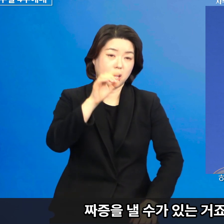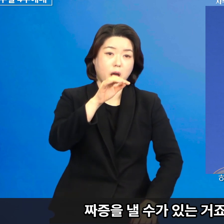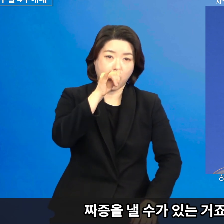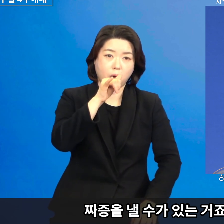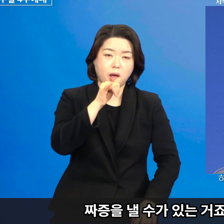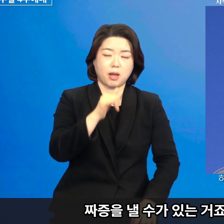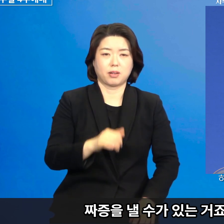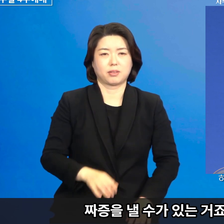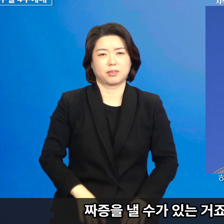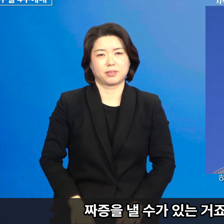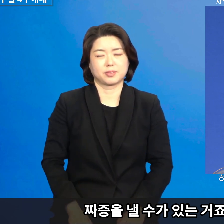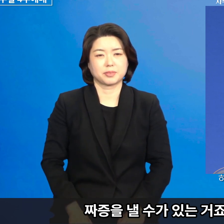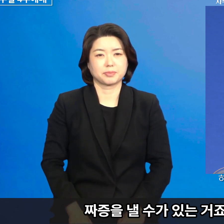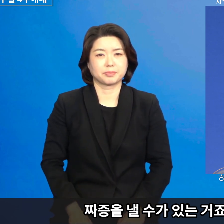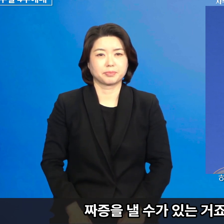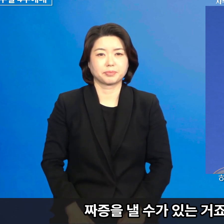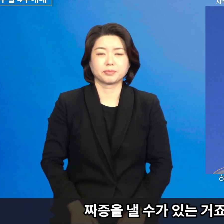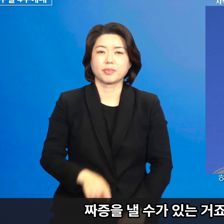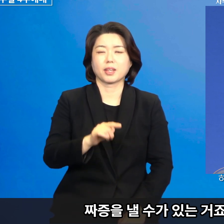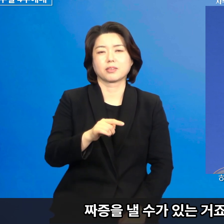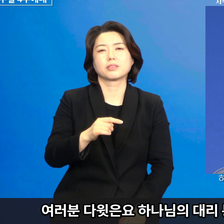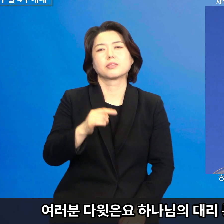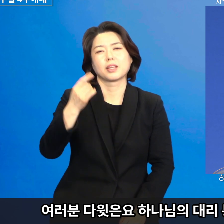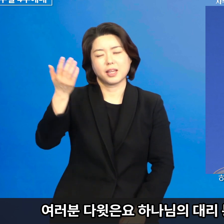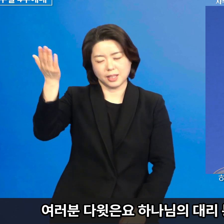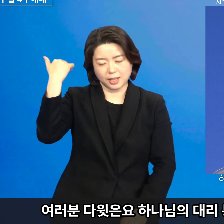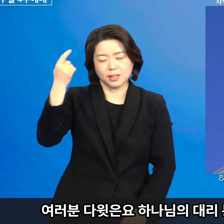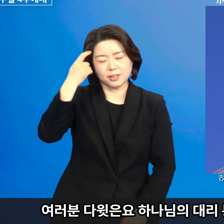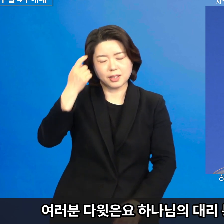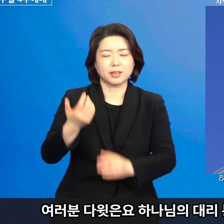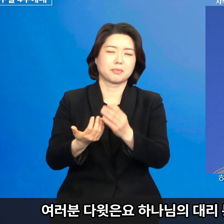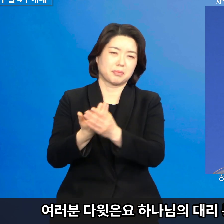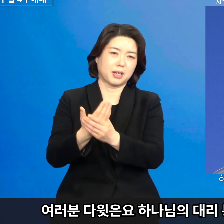거죠. 그것이 생각이 났어요. 여러분,